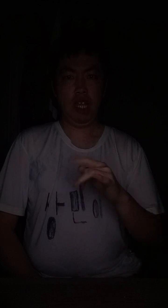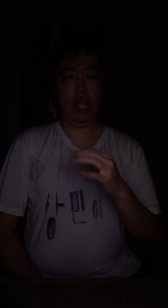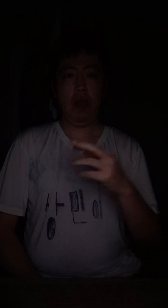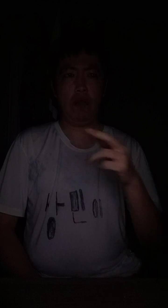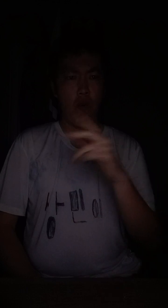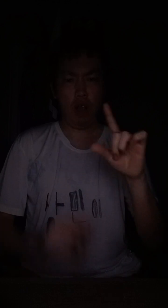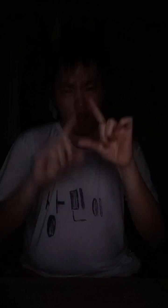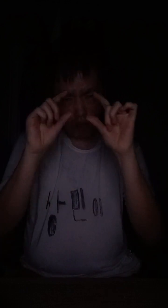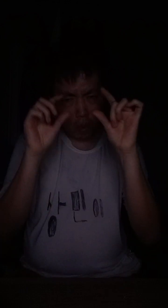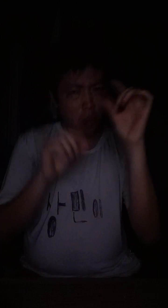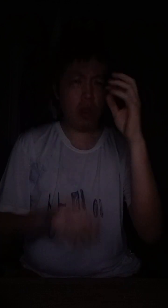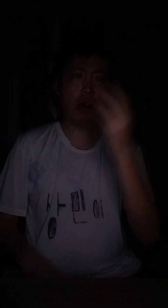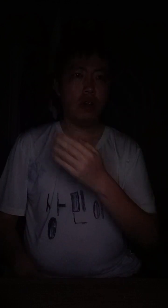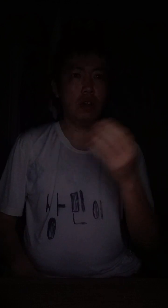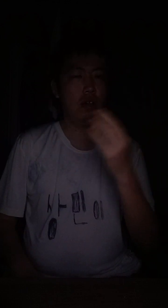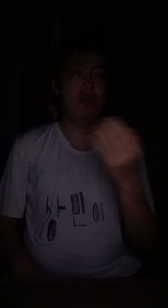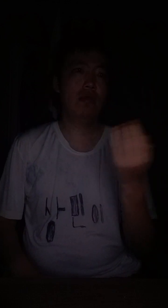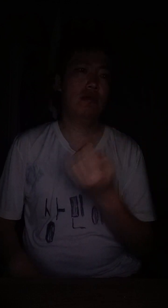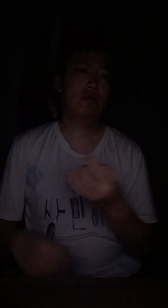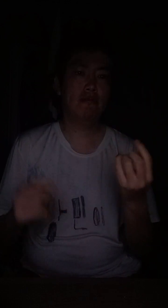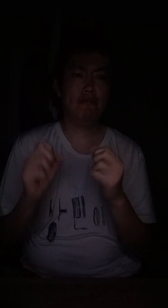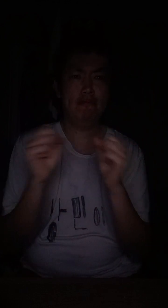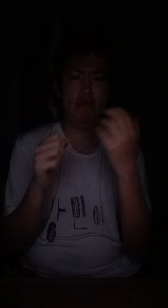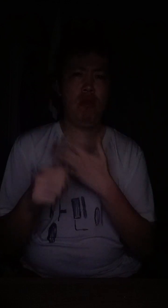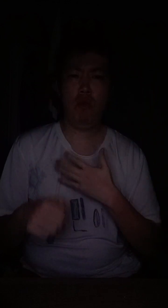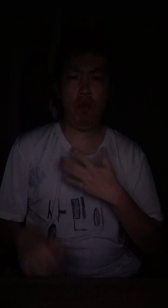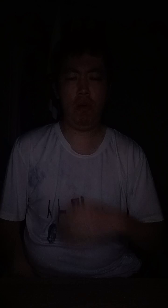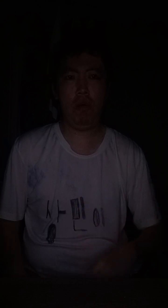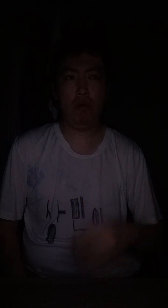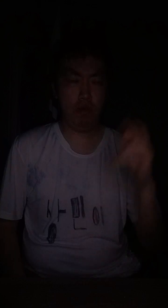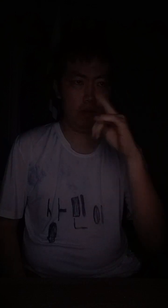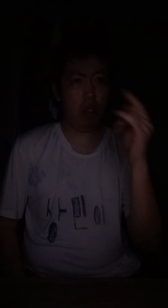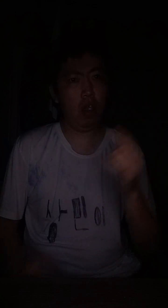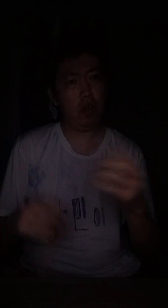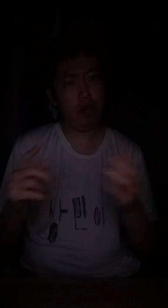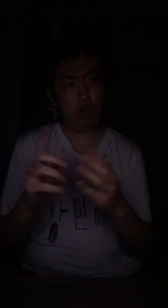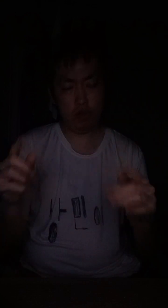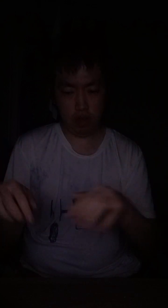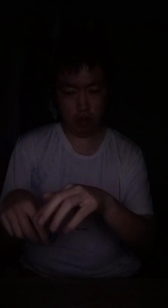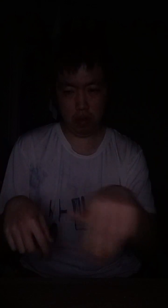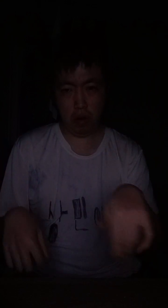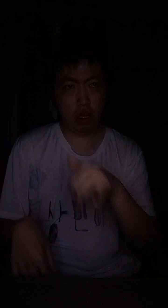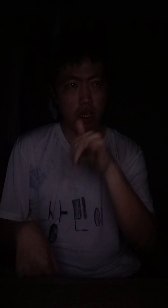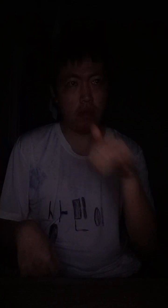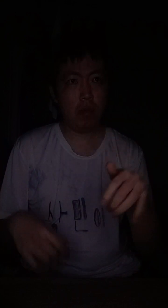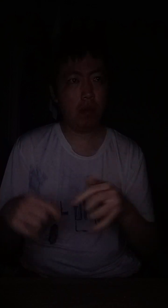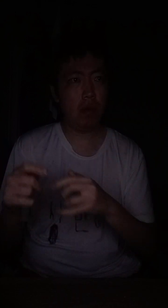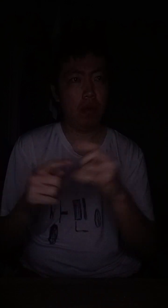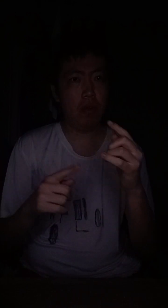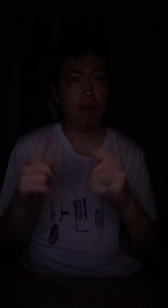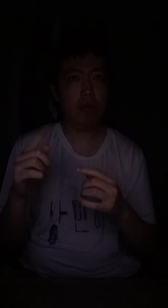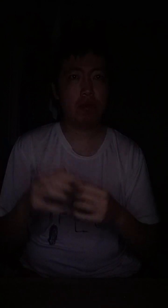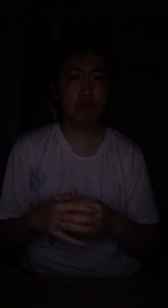몰카 있으면 어떡하나 싶고 불안하죠. 화장실 같은 데 갈 때도 밑에 막 뭐 있나 보고.